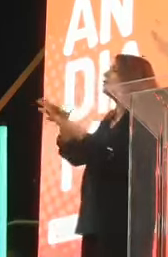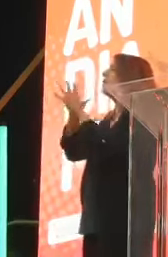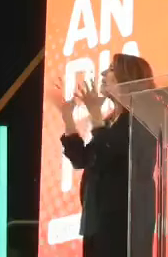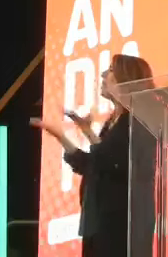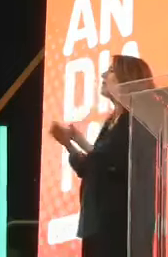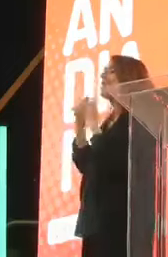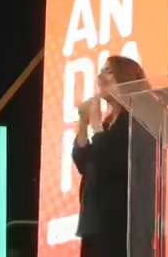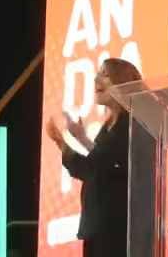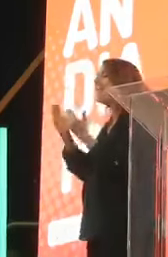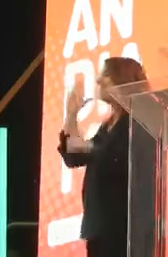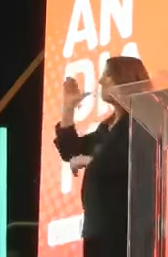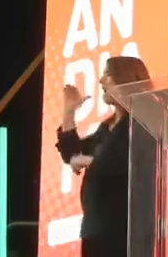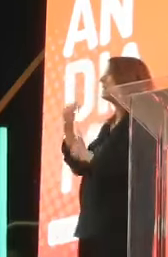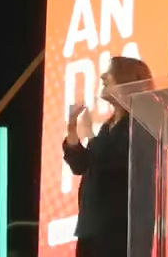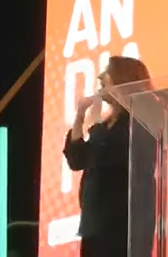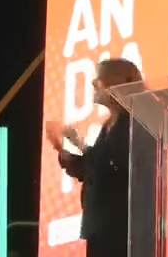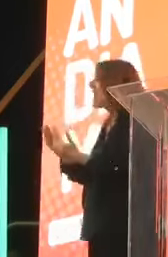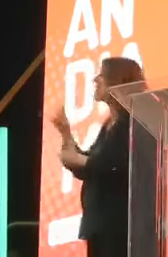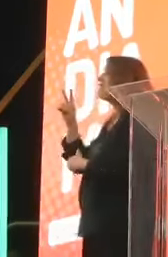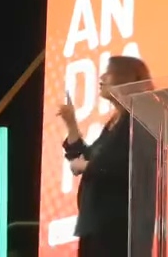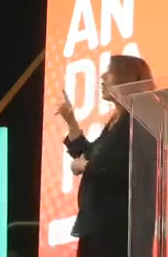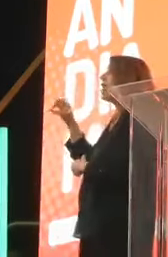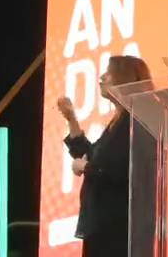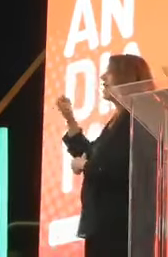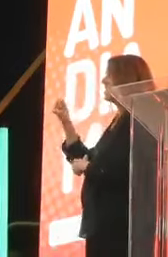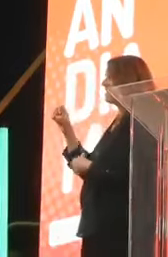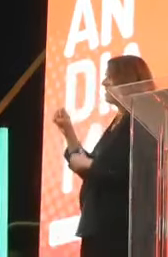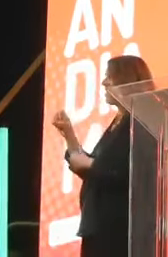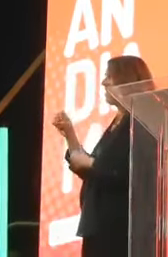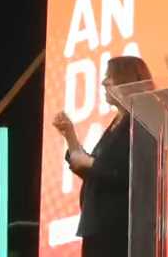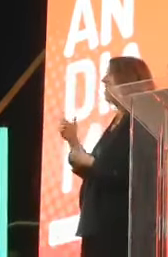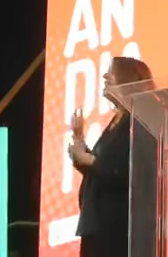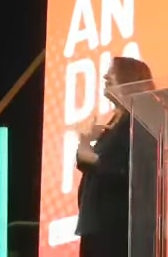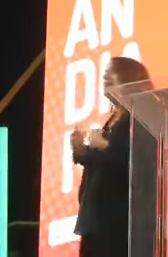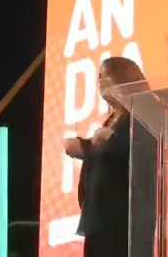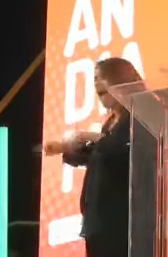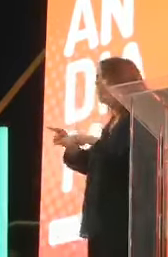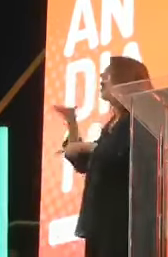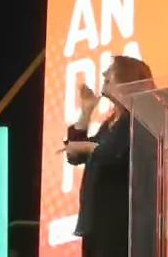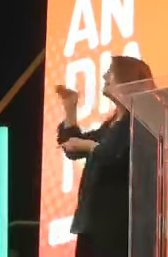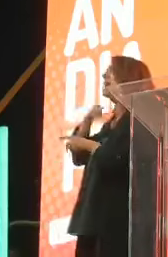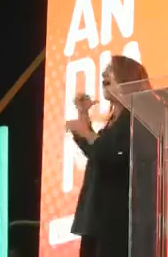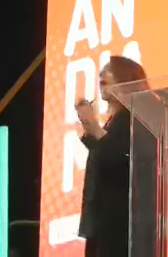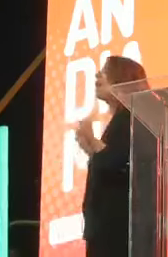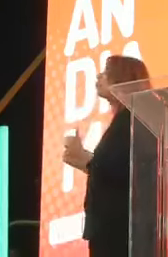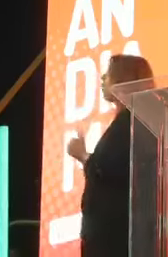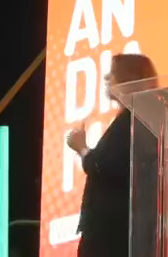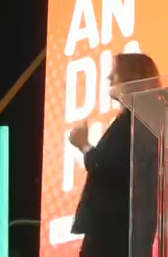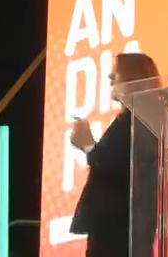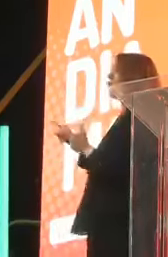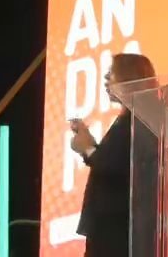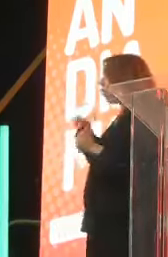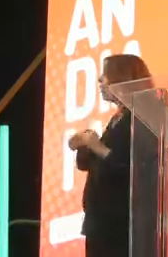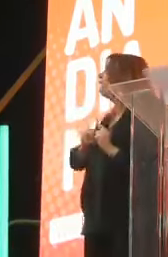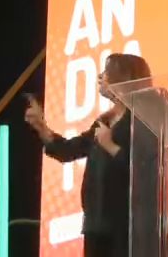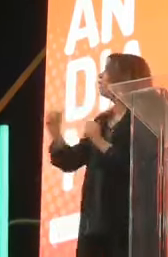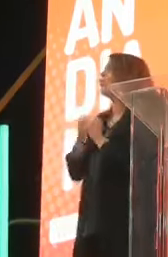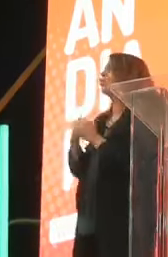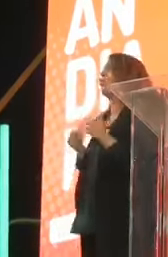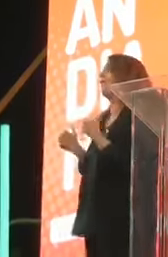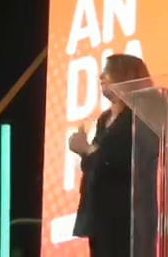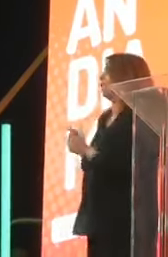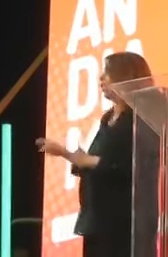pianeta. Grazie Bari, grazie a Vito Leccese, siamo e saremo al tuo fianco da qui a giugno.